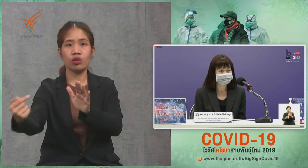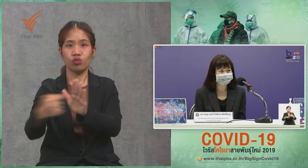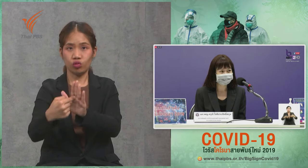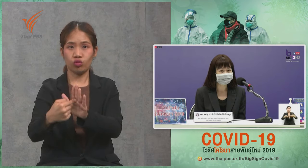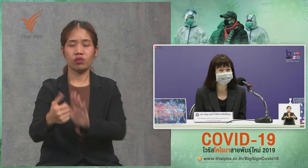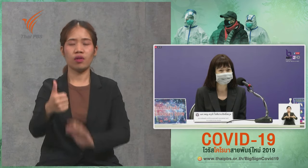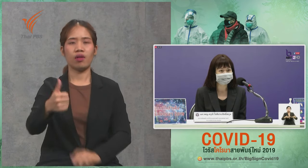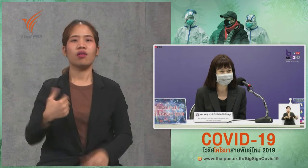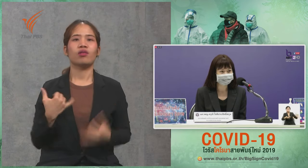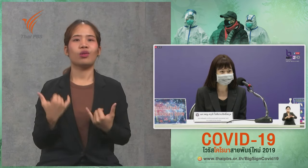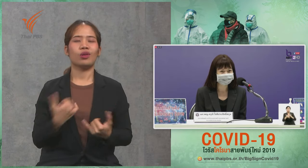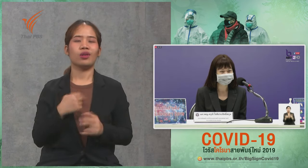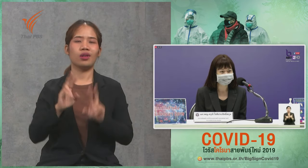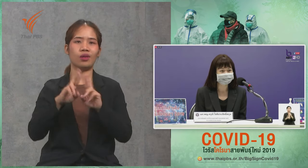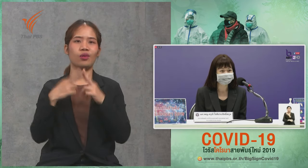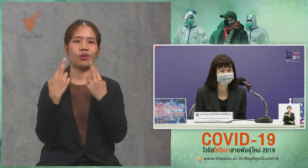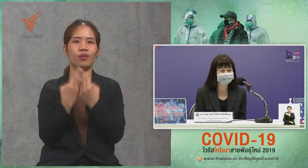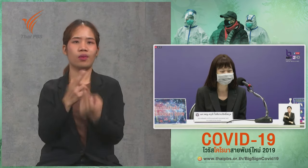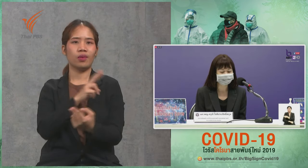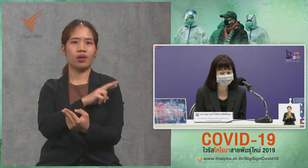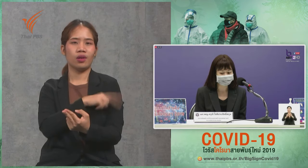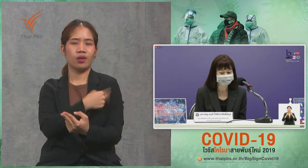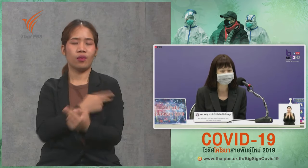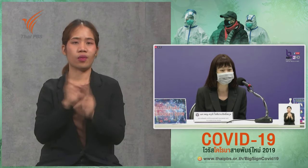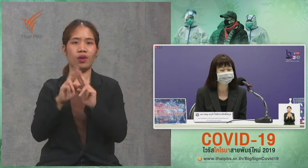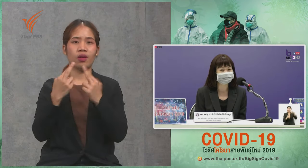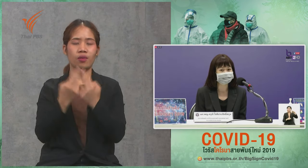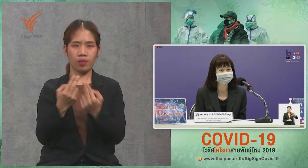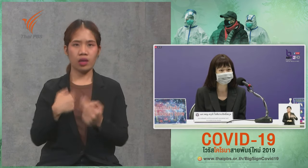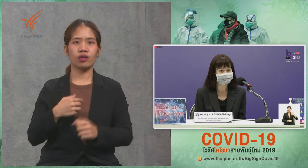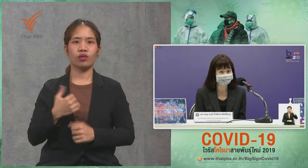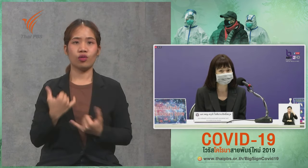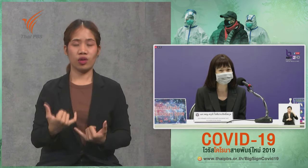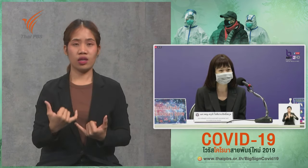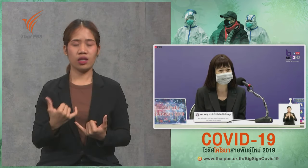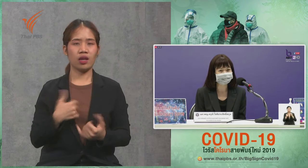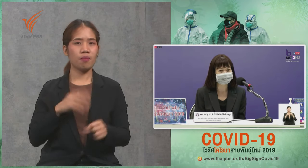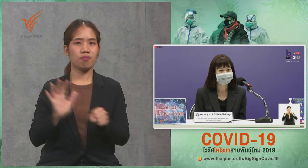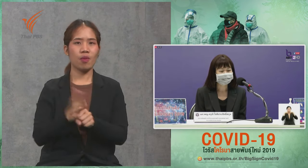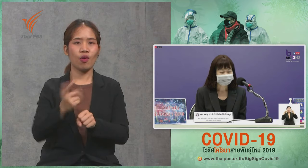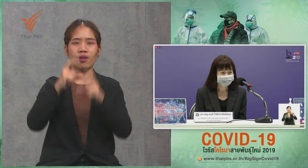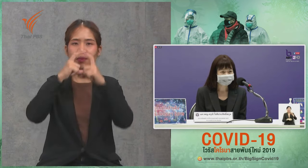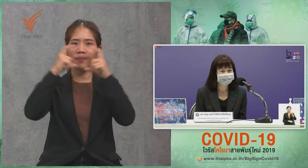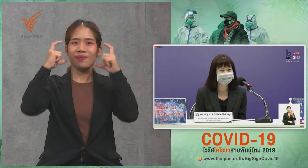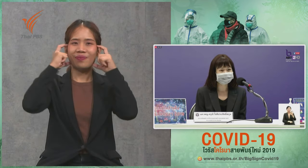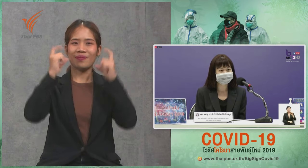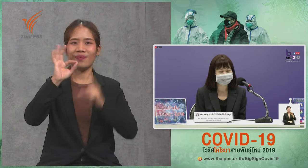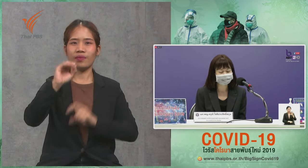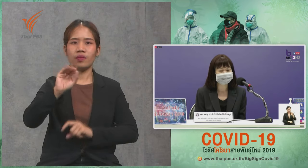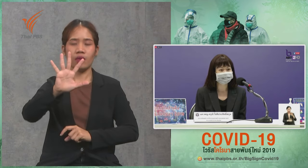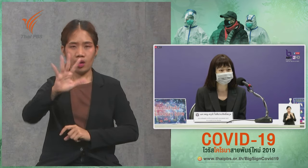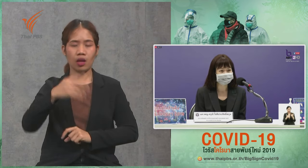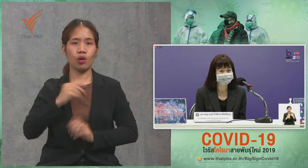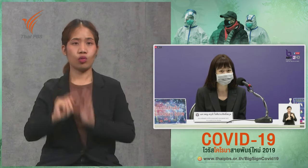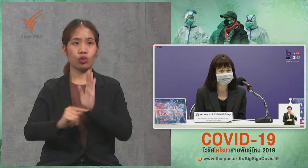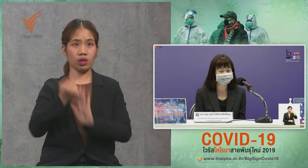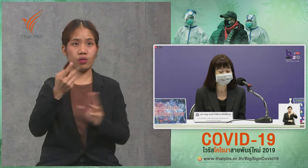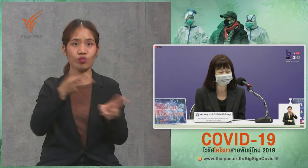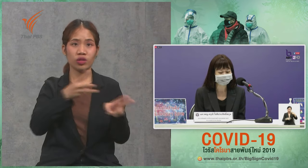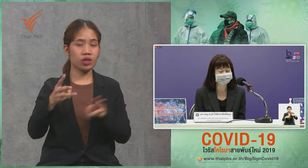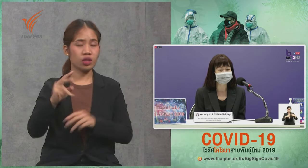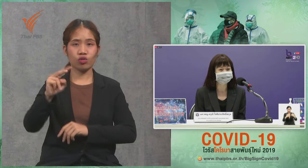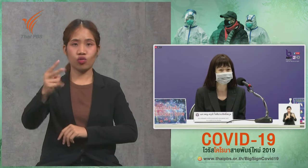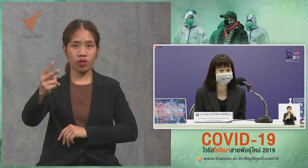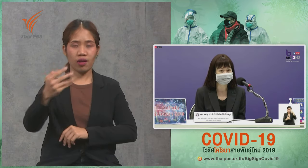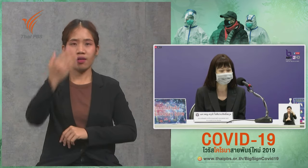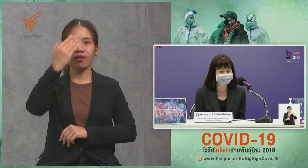อนนี้เนี่ยทางโรงพยาบาลรามาธิบดีเองเนี่ยก็มีความขาดแคลนเรื่องของ N95 เราก็ได้เริ่มนำทั้ง2วิธีนี้ก็คือ